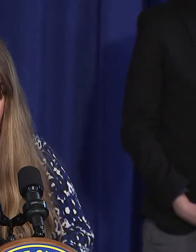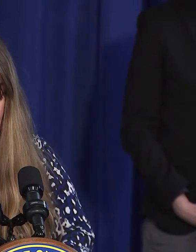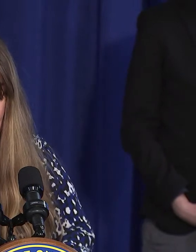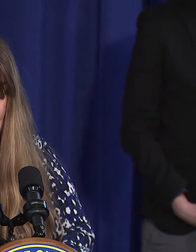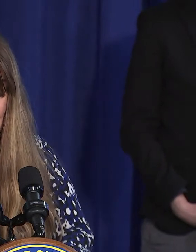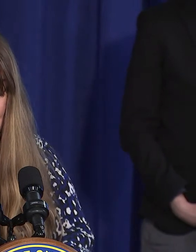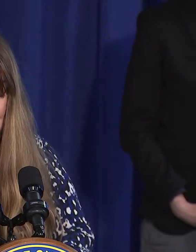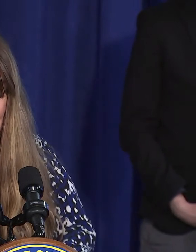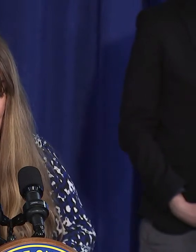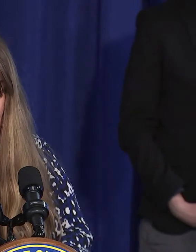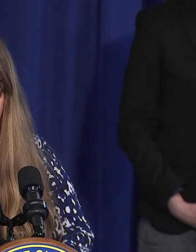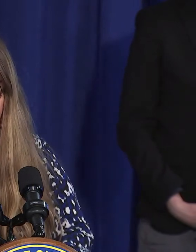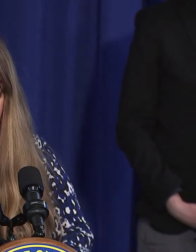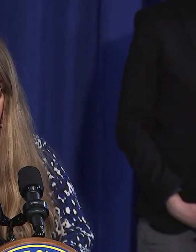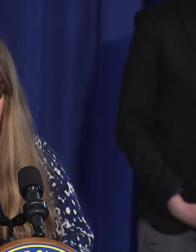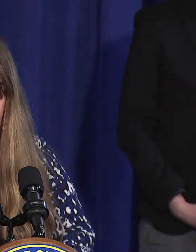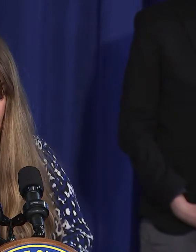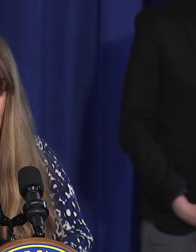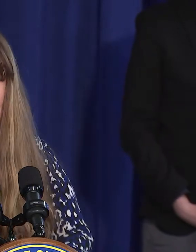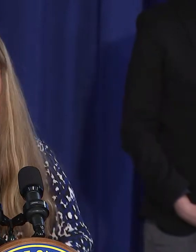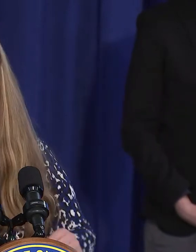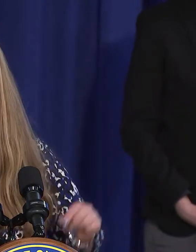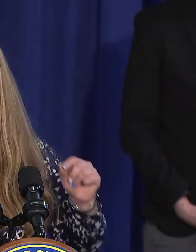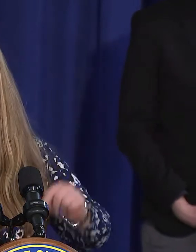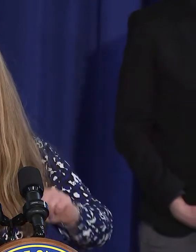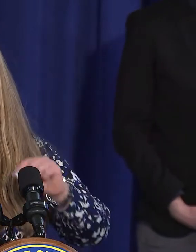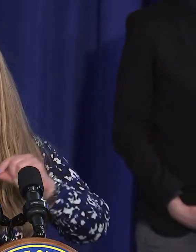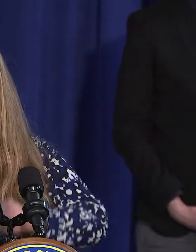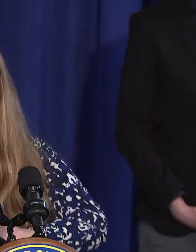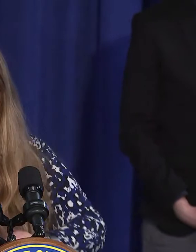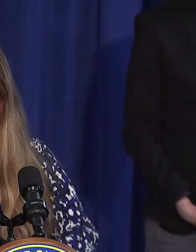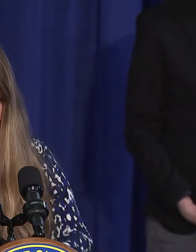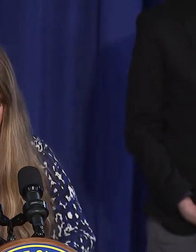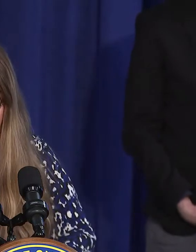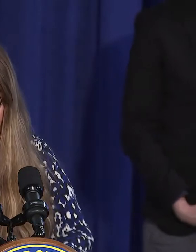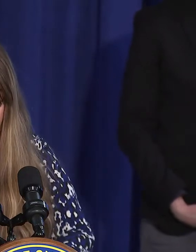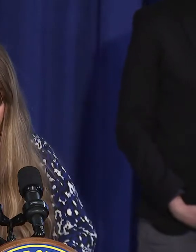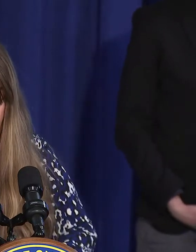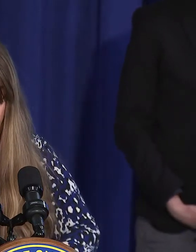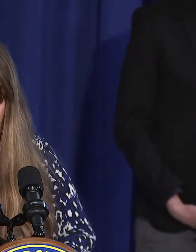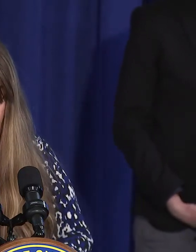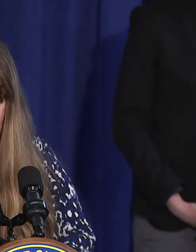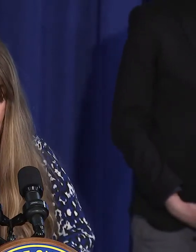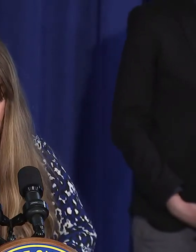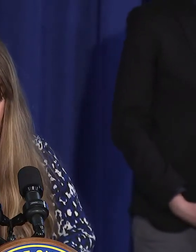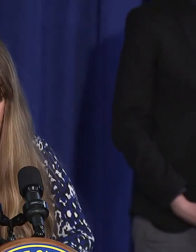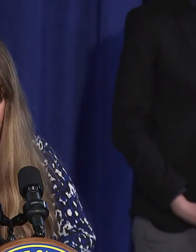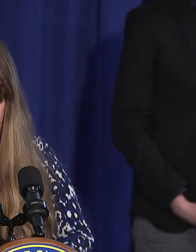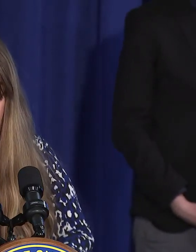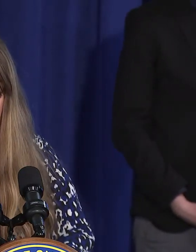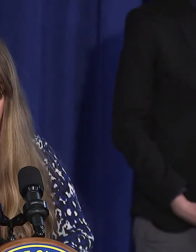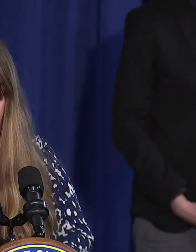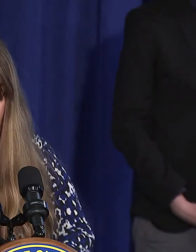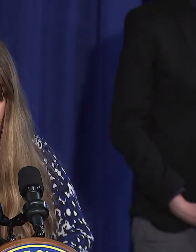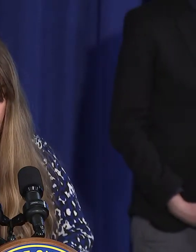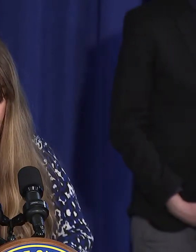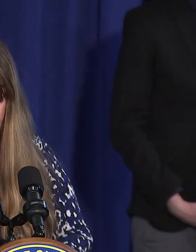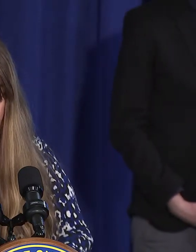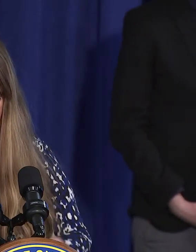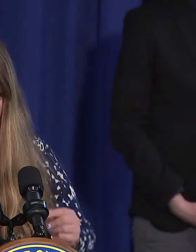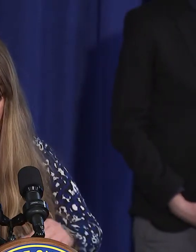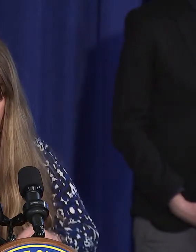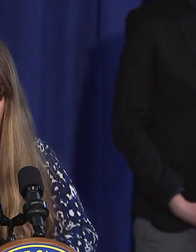habitantes. Vacunarse sigue siendo la protección y aquí en Chicago vamos a seguir dando los servicios.